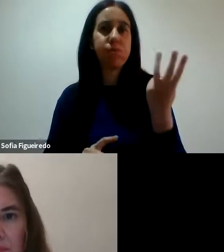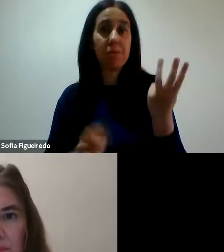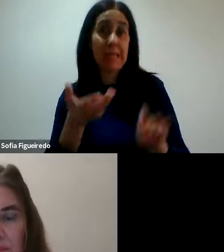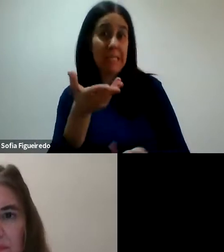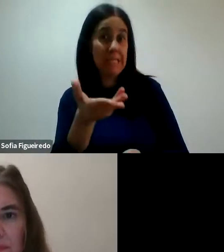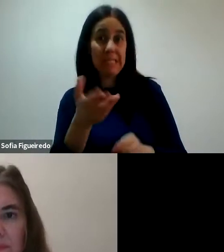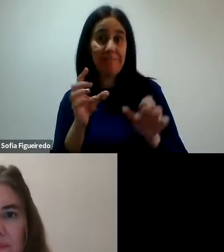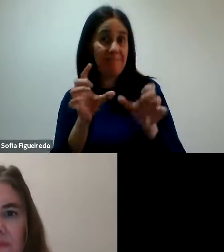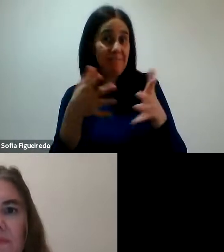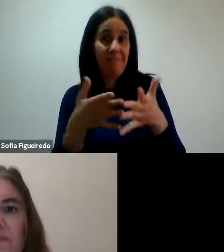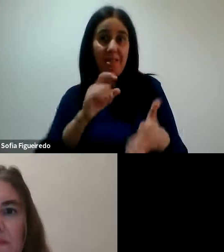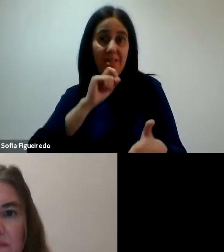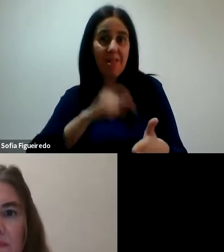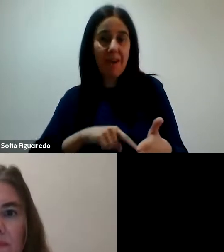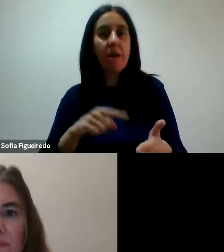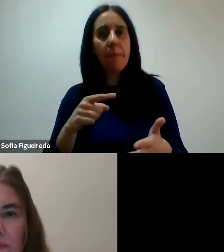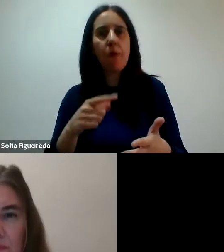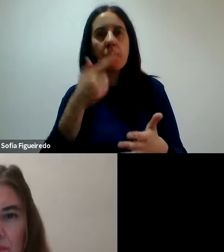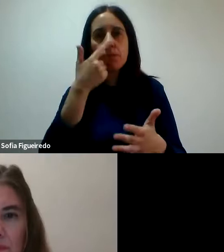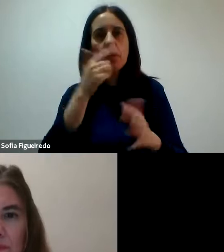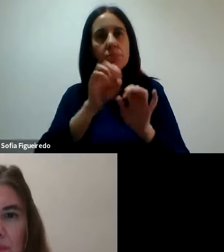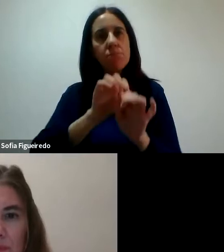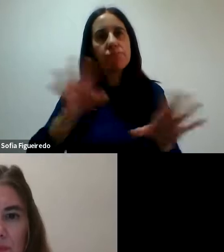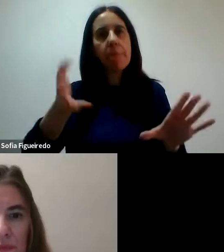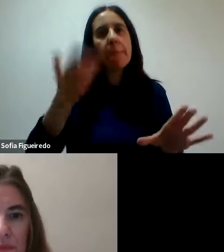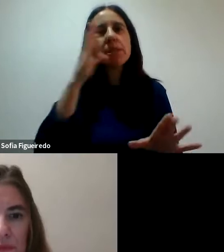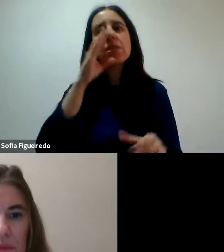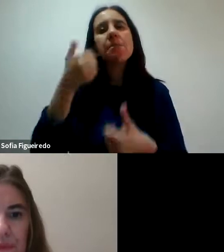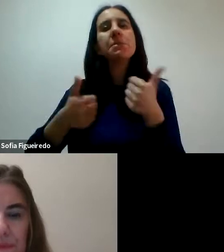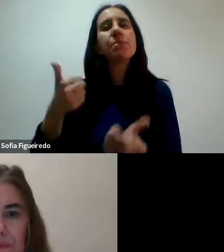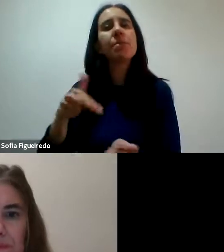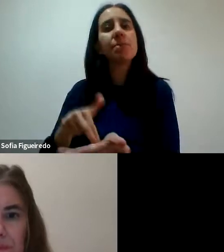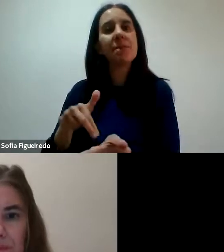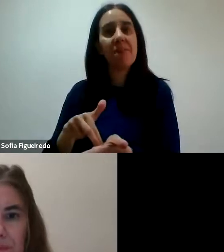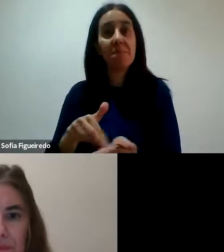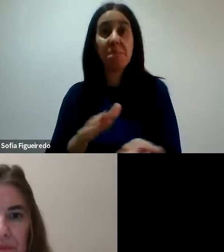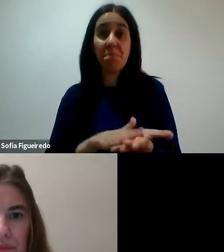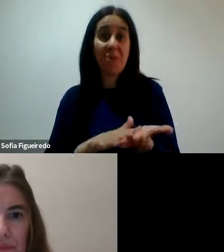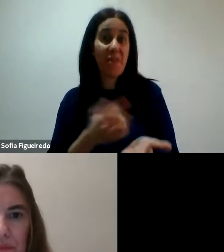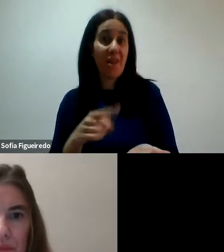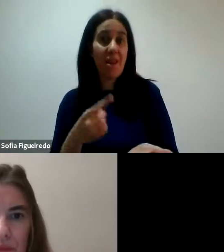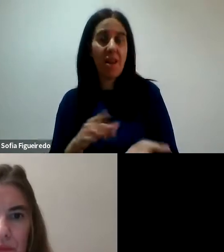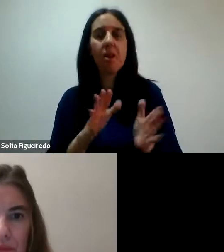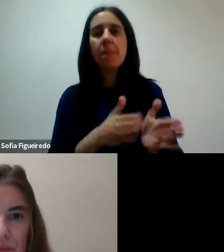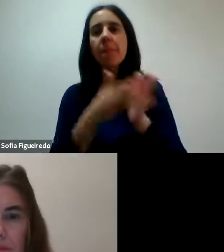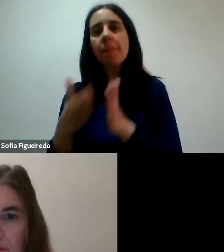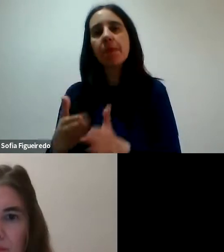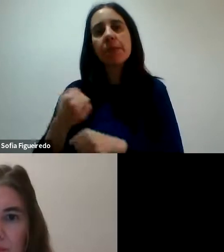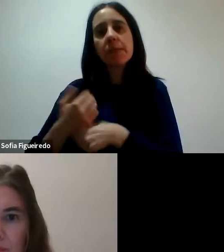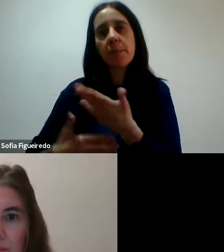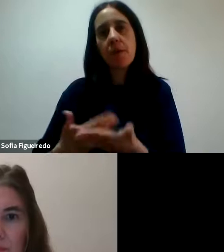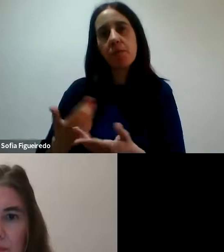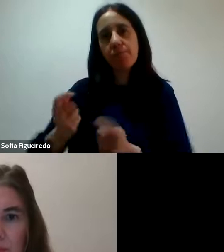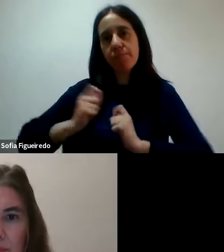forma, que se calhar chega a um público muito mais vasto do que se calhar de uma forma presencial. Isto vem provar isso, mas também temos que ter um trabalho do nosso